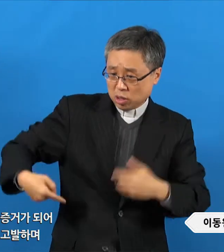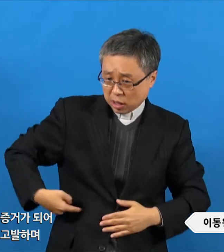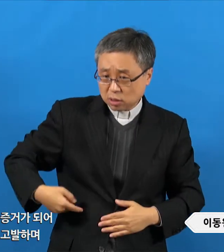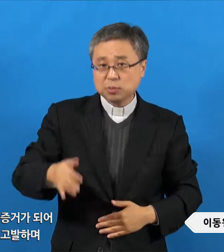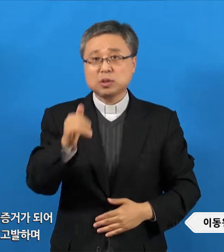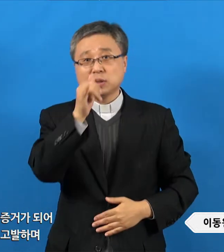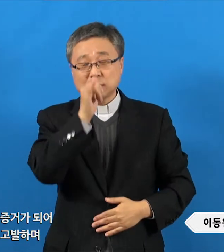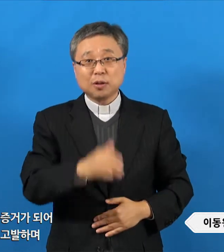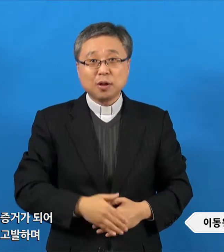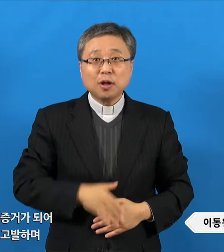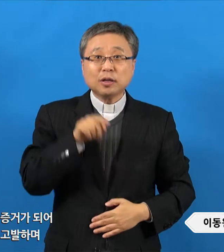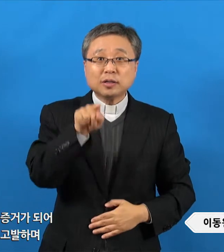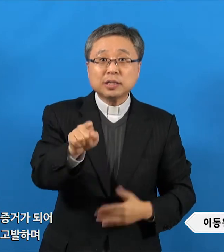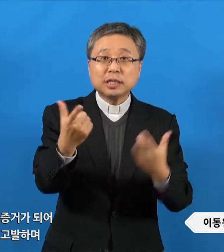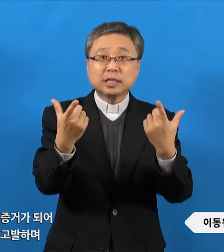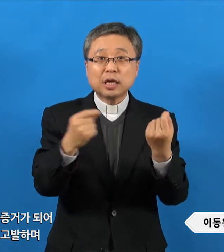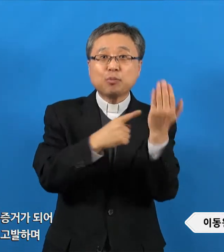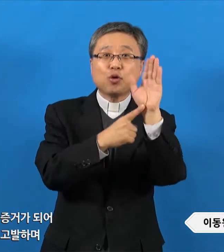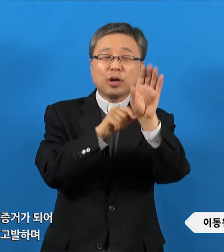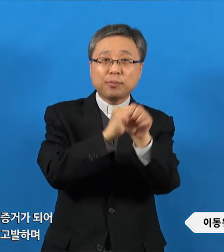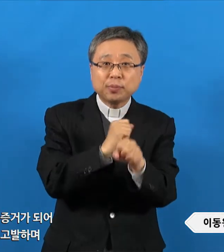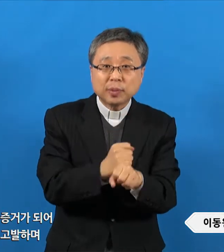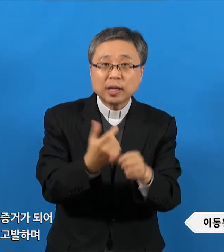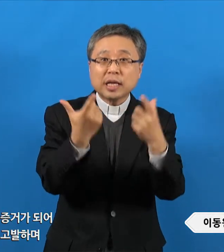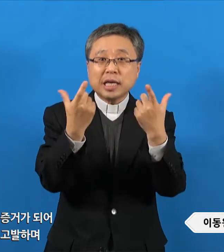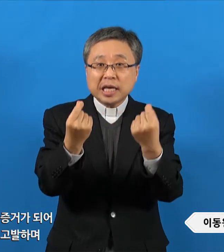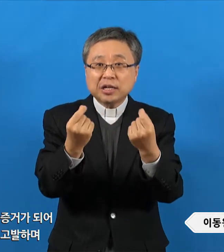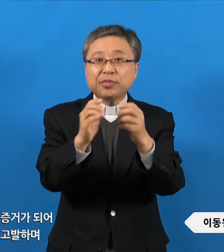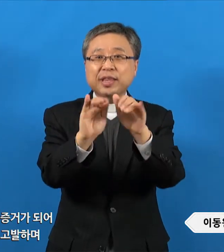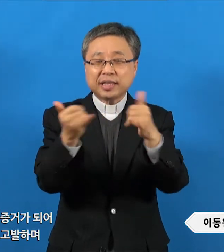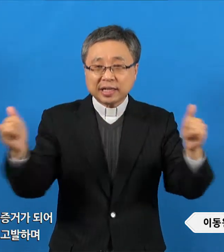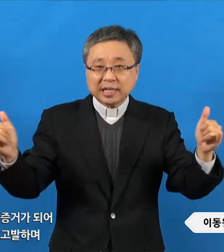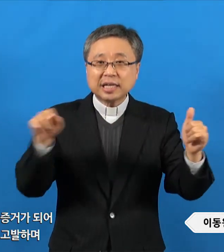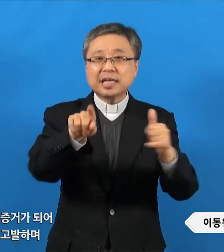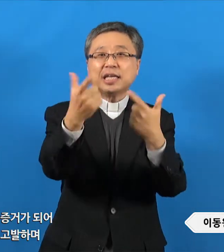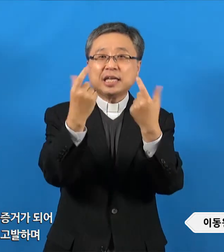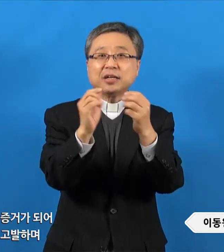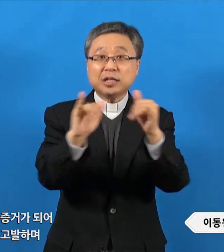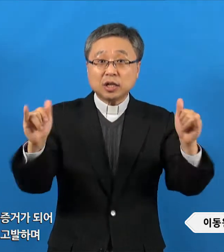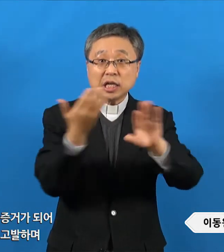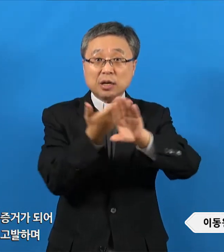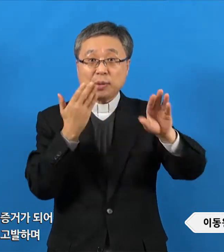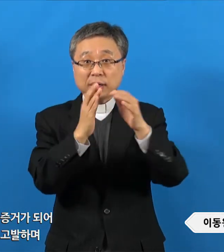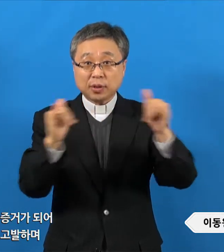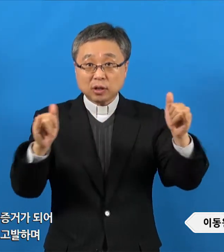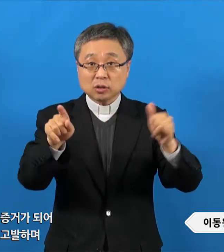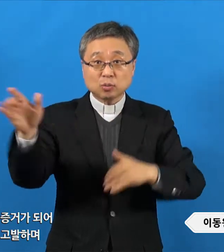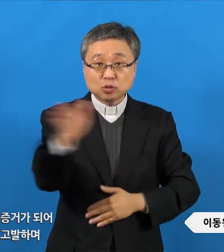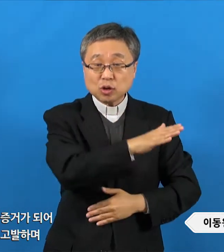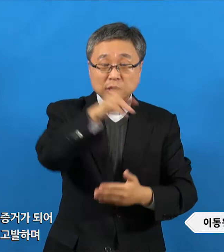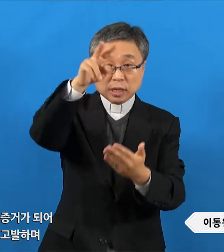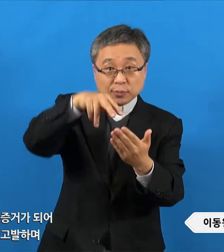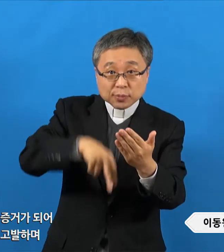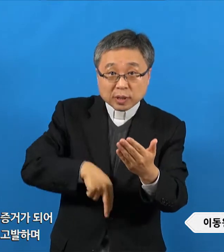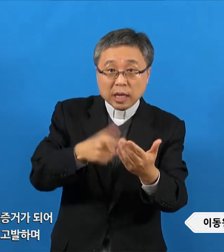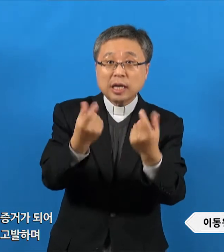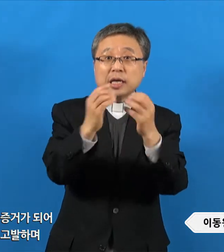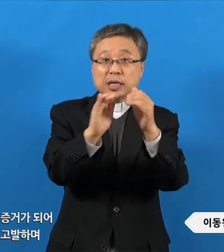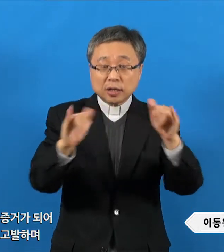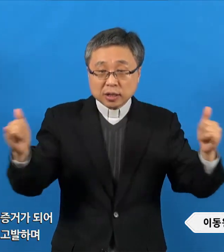있잖아요. 자, 그것을 이렇게 표현합니다. 이런 이들이 이방인들이에요. 거기서부터 읽겠습니다. 이런 이들, 시작.